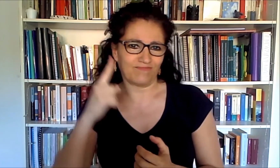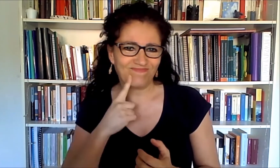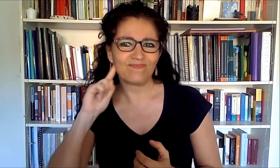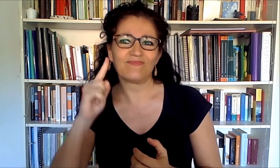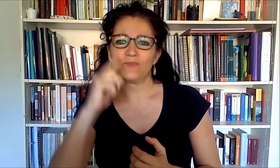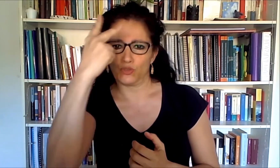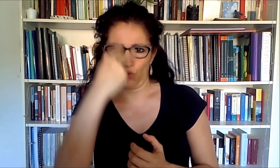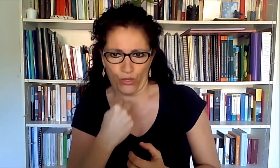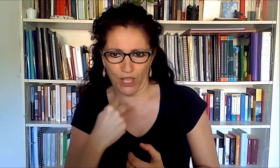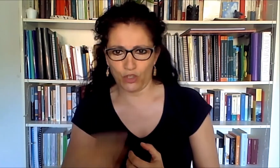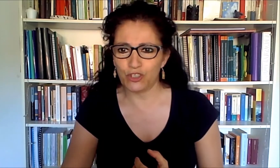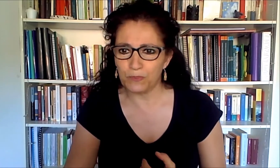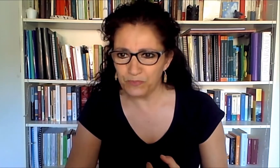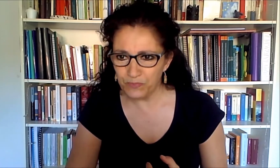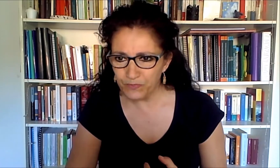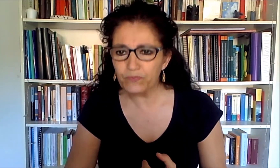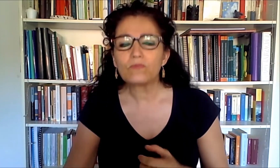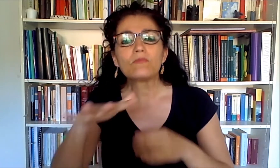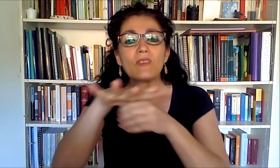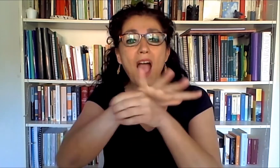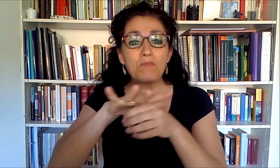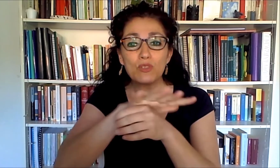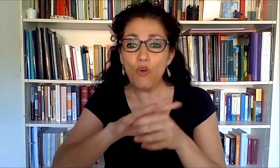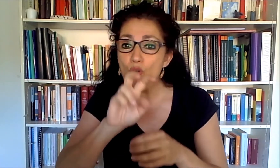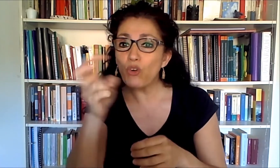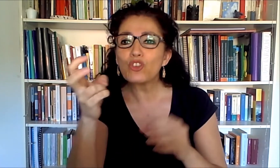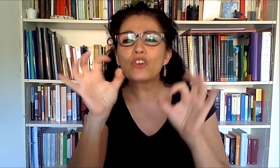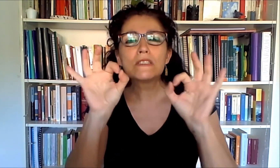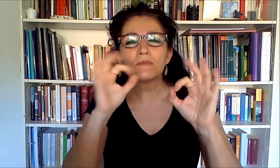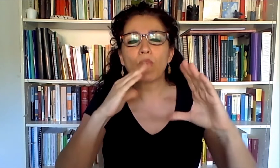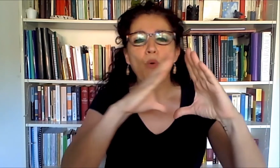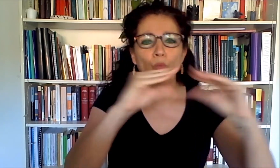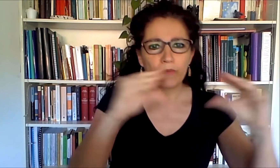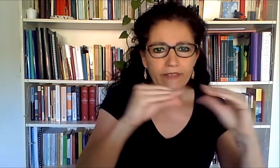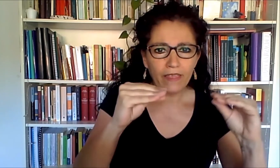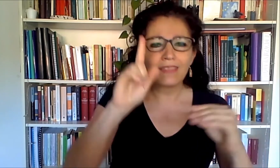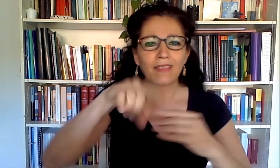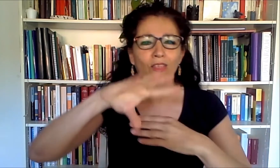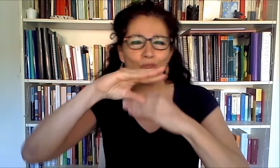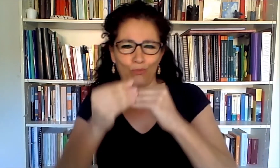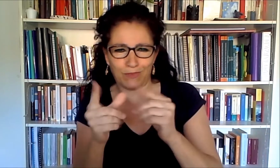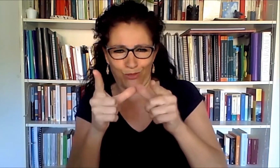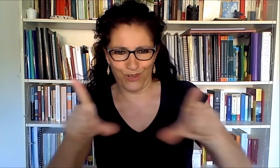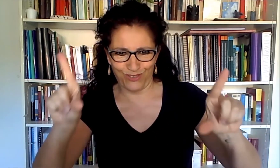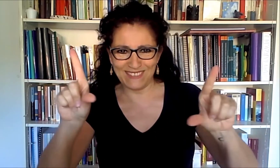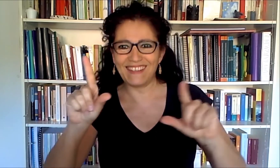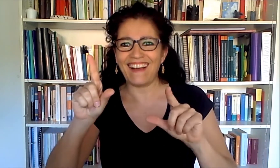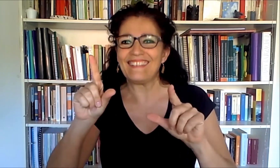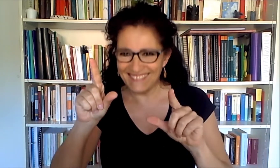Resultados similares se encuentran en los ámbitos de la universidad y la documentación lingüística. La lengua de signos española tiene escasa presencia en los